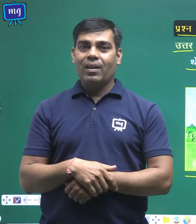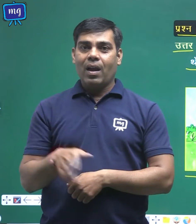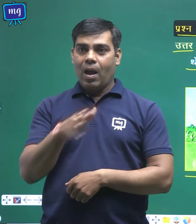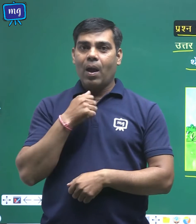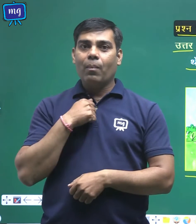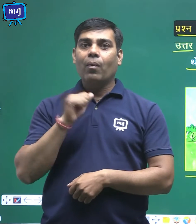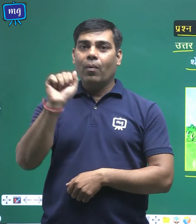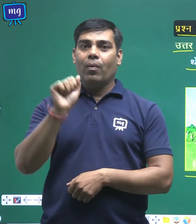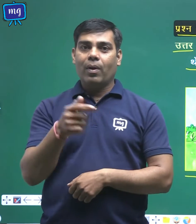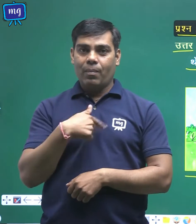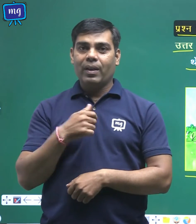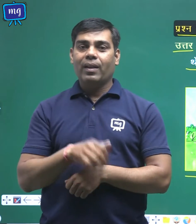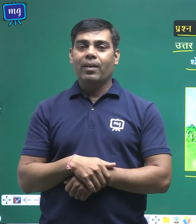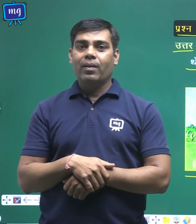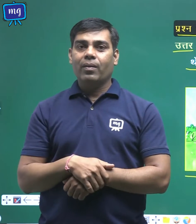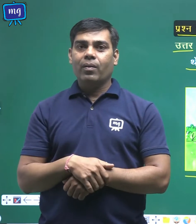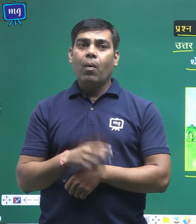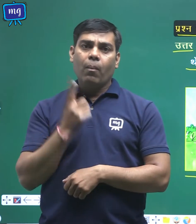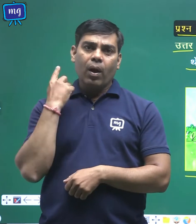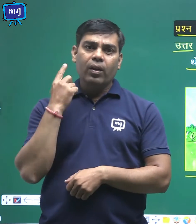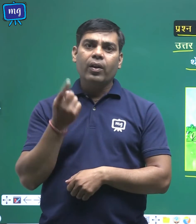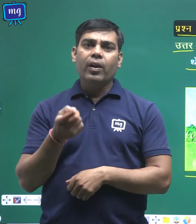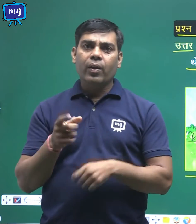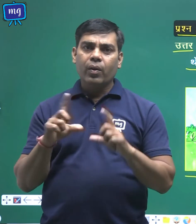हमने पाठ पढ़ाने के दौरान भी